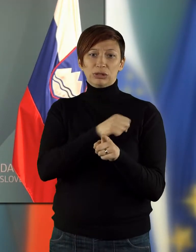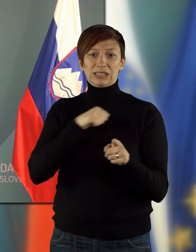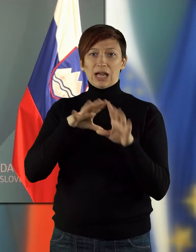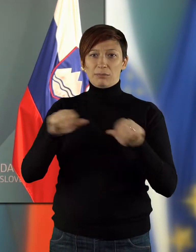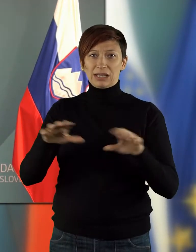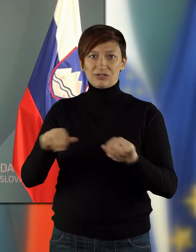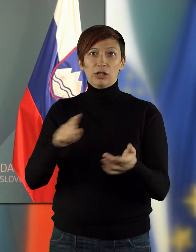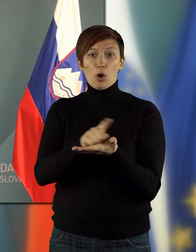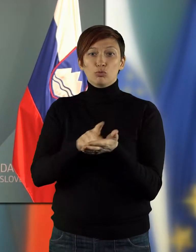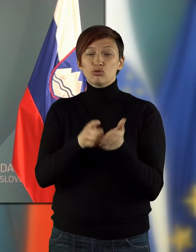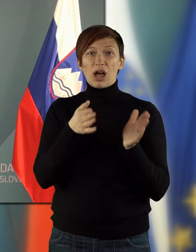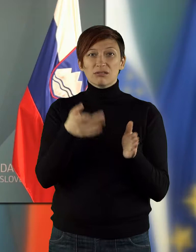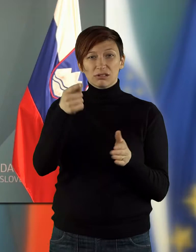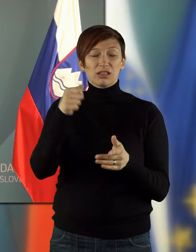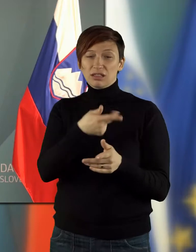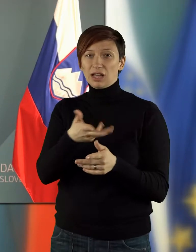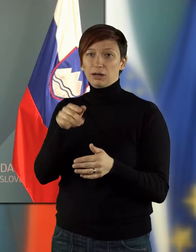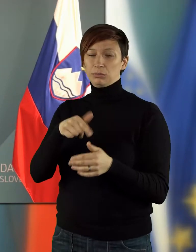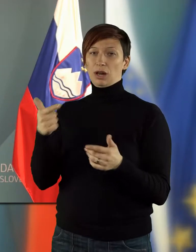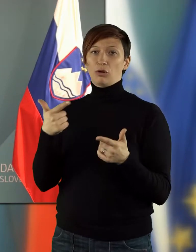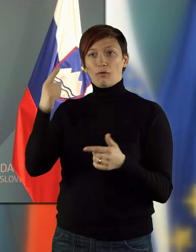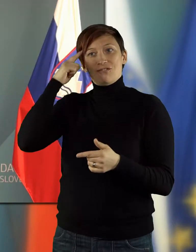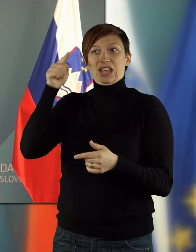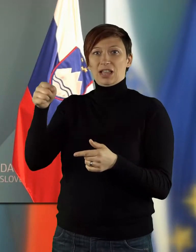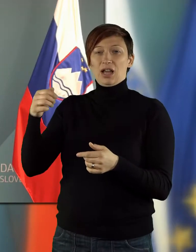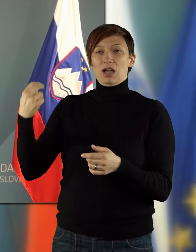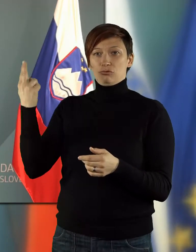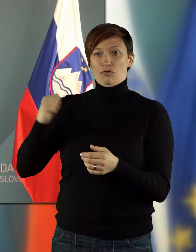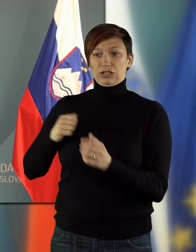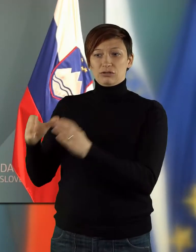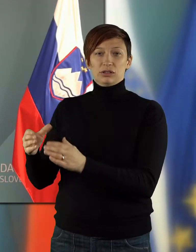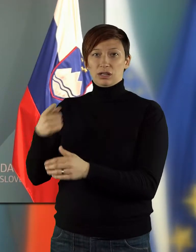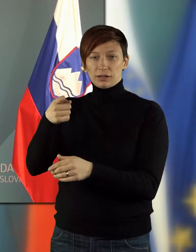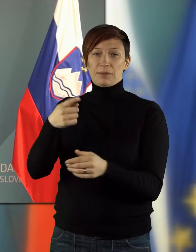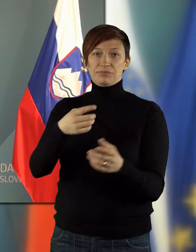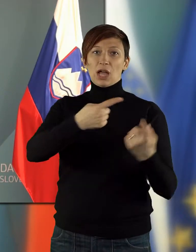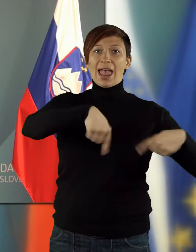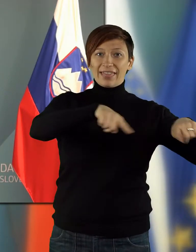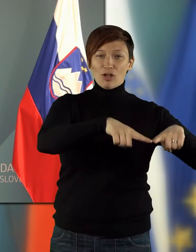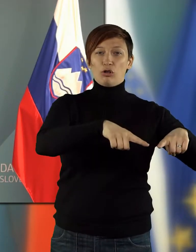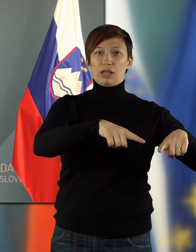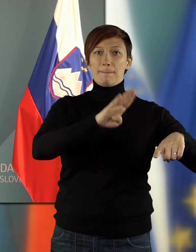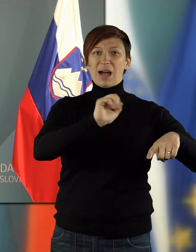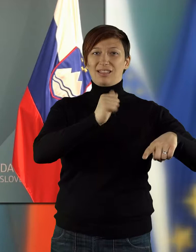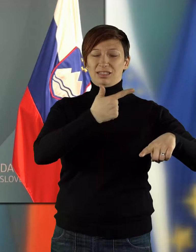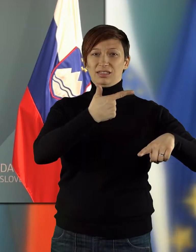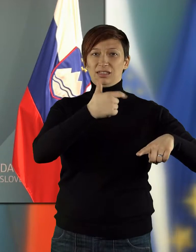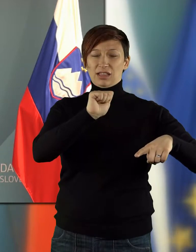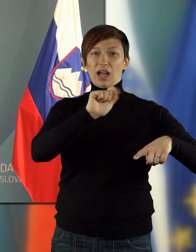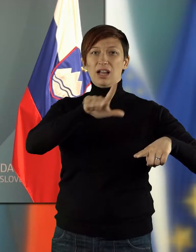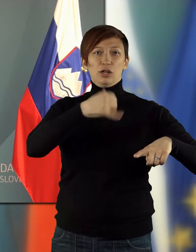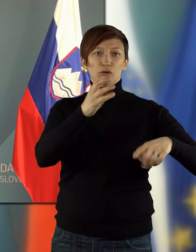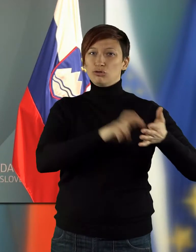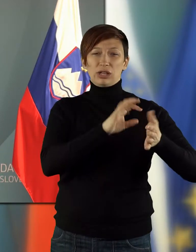tudi sama izvedla in to v času, v katerem bi lahko vedela, da omenjeni bataljon